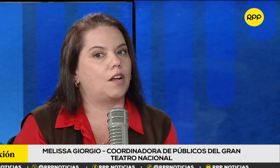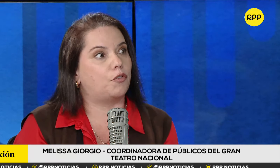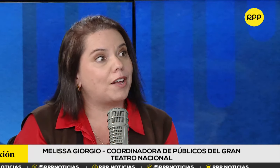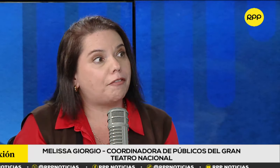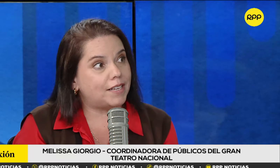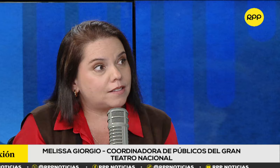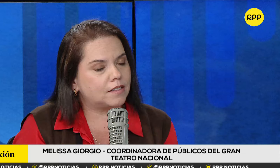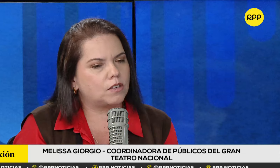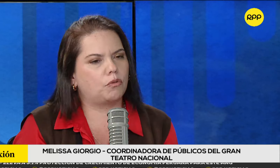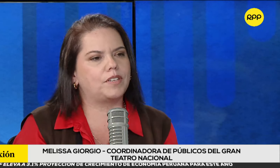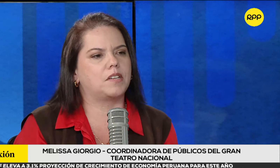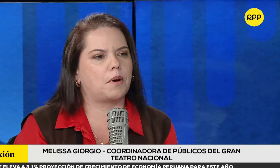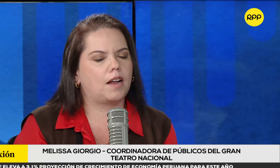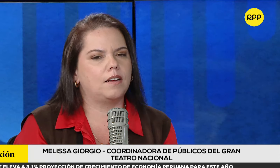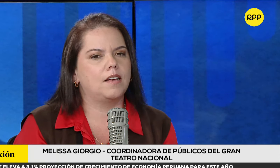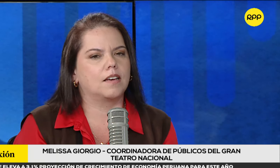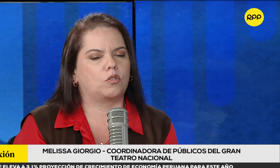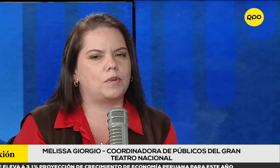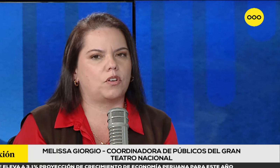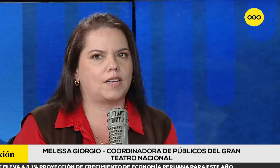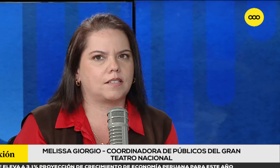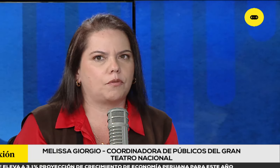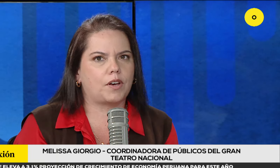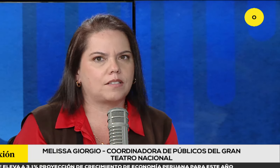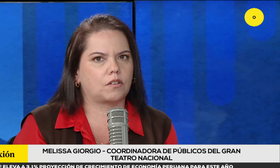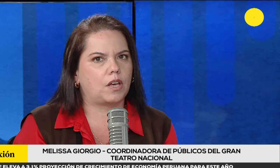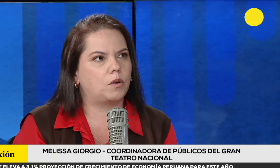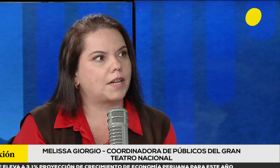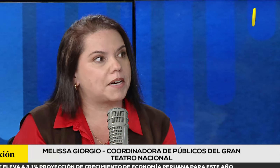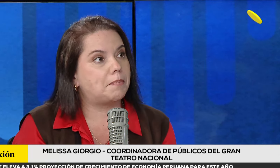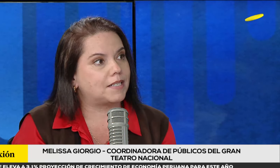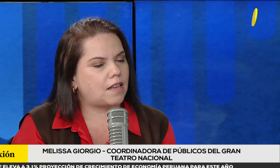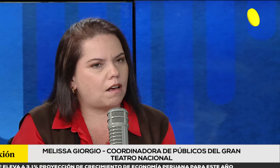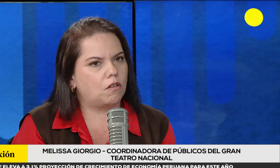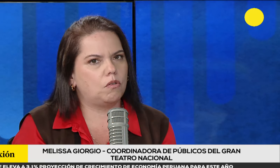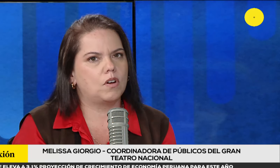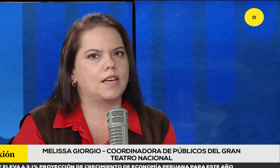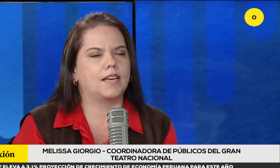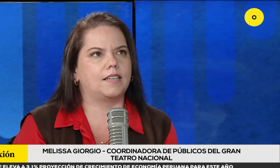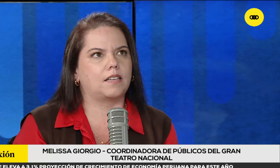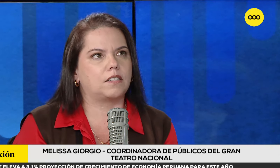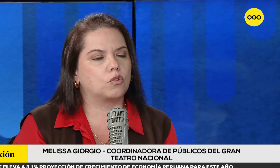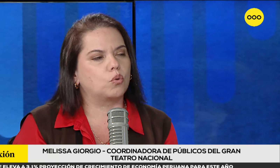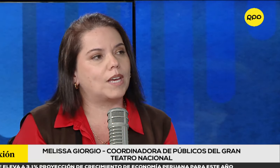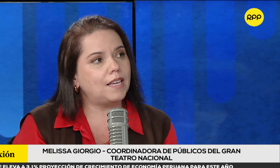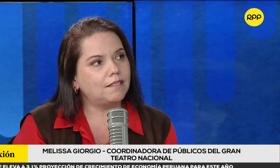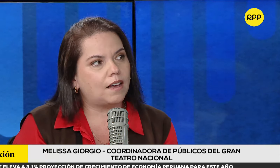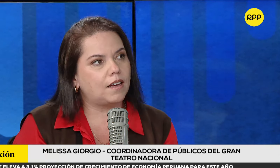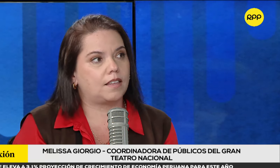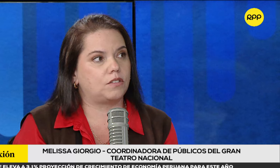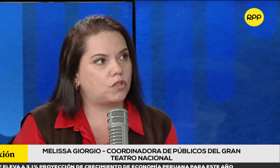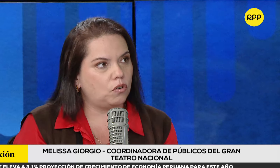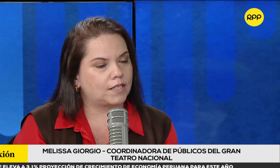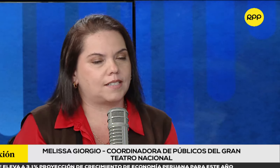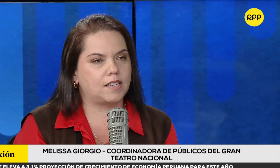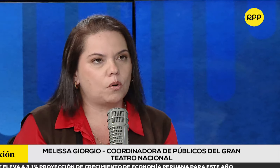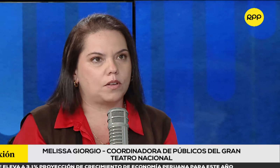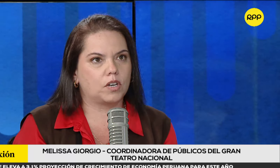el Afuera Fest, que es un festival que tú mencionaste, fue desarrollado el viernes pasado. Así es. Esta ha sido su quinta edición. Hace cinco años que